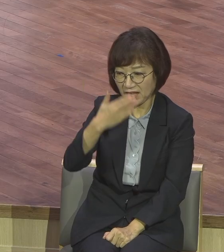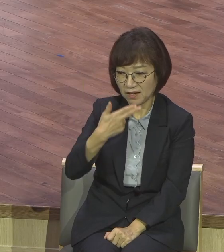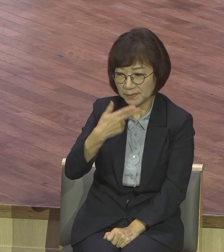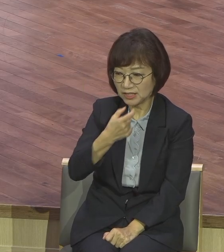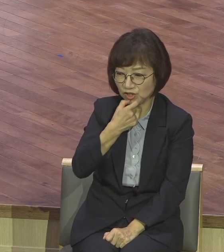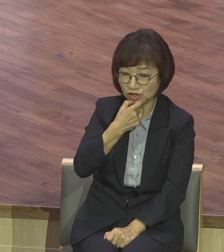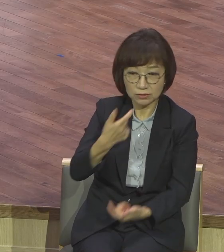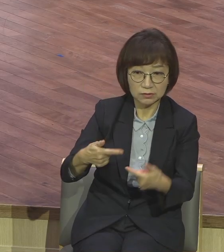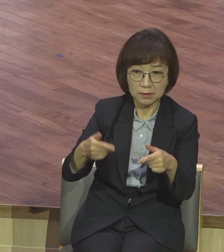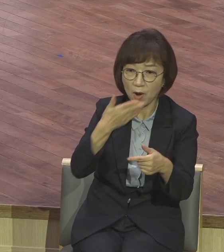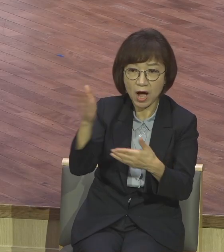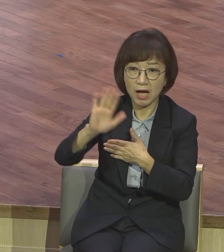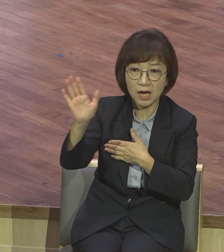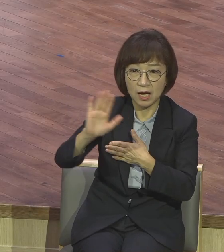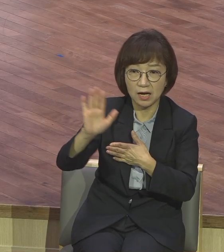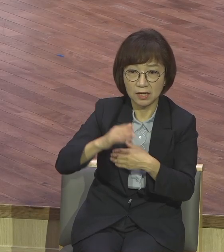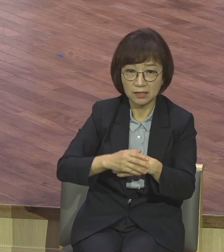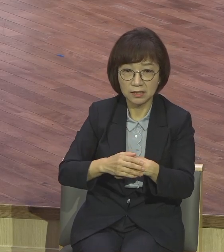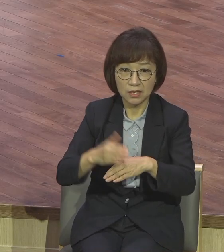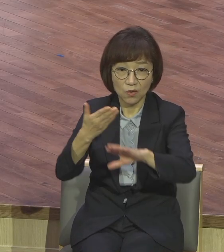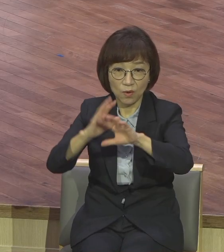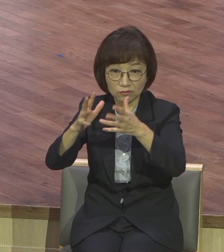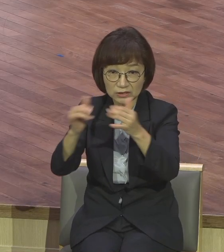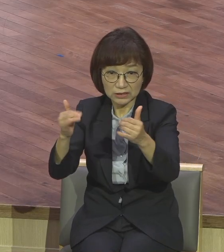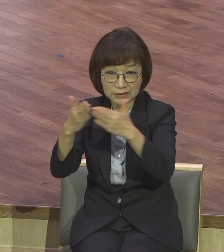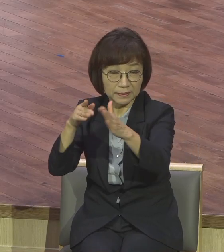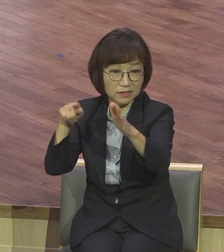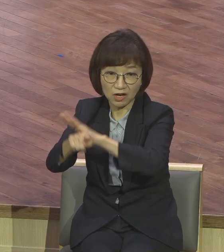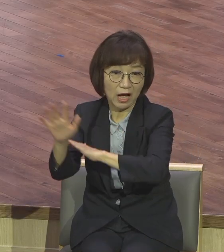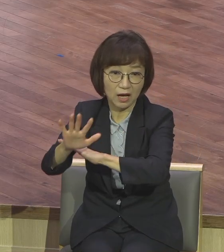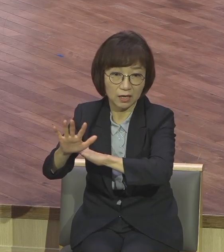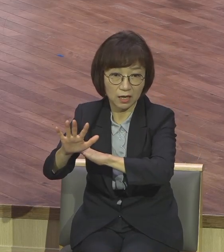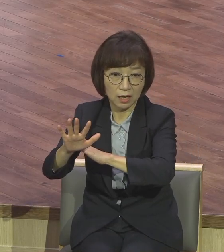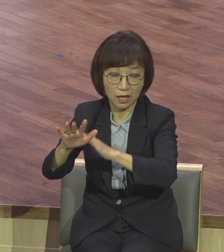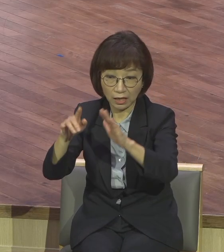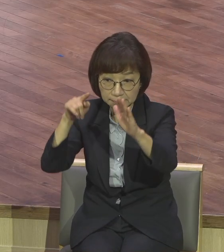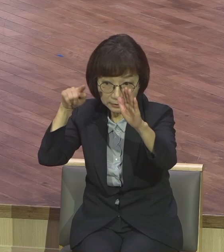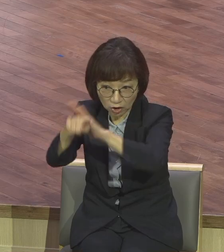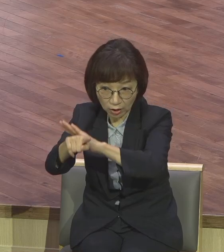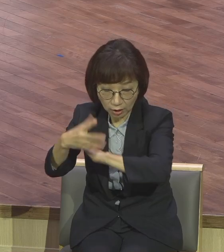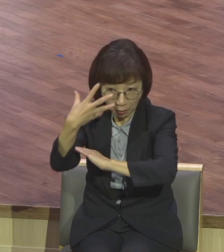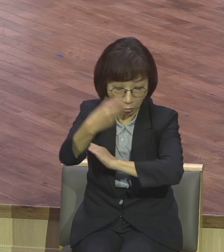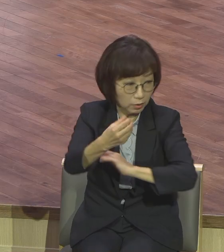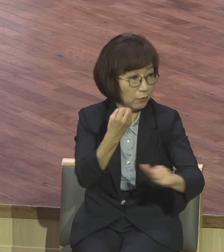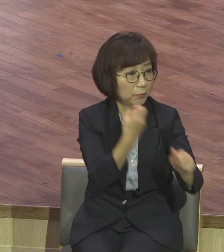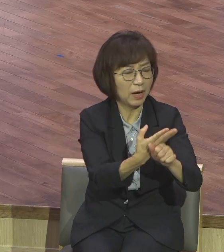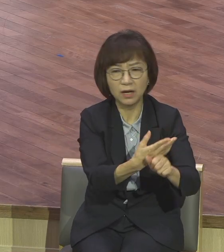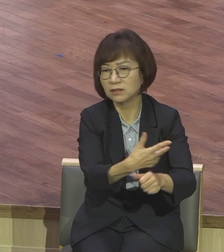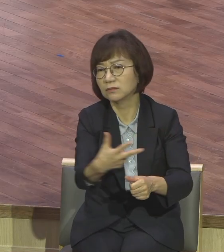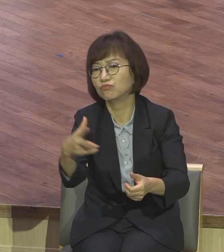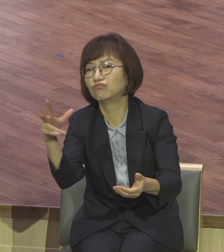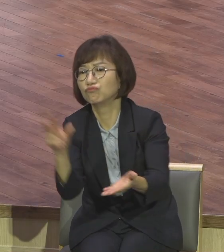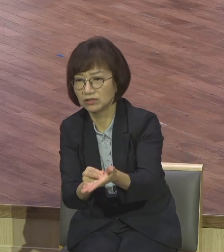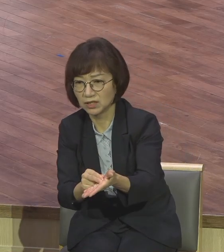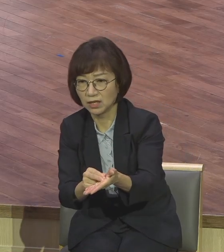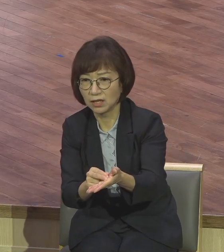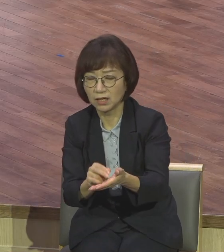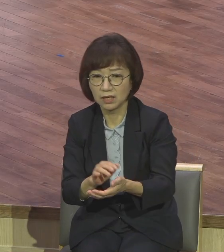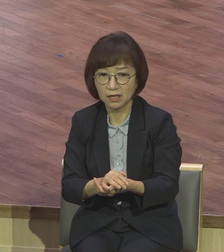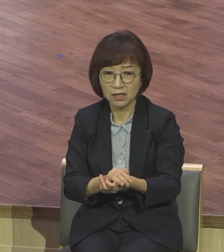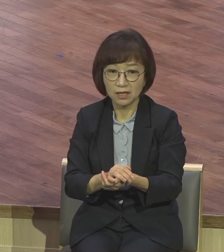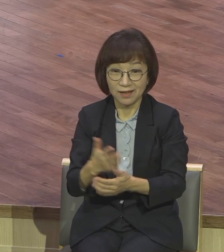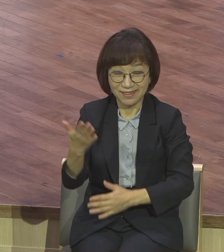않습니다. 이방인 집에 들어갔다. 그것도 큰일 날 일이에요. 베드로가 고넬로 집에